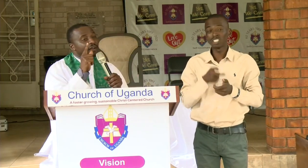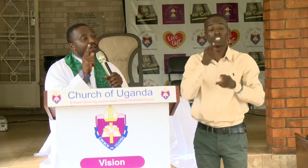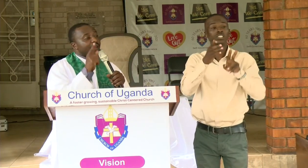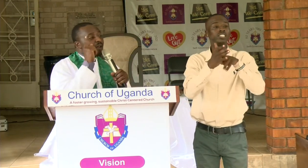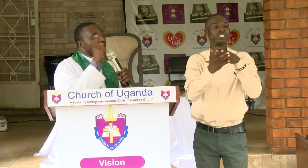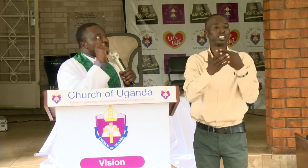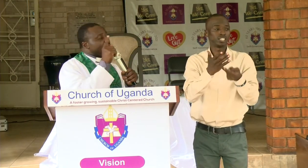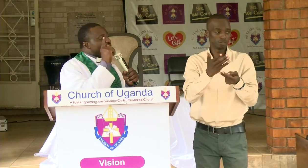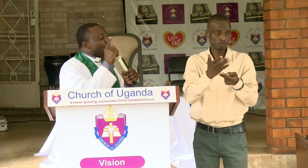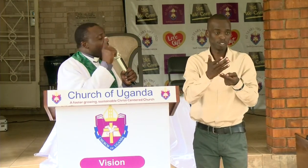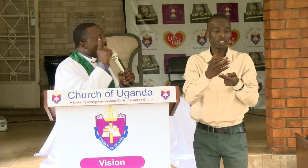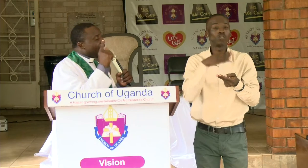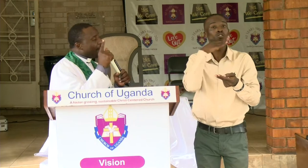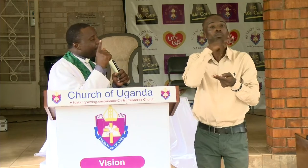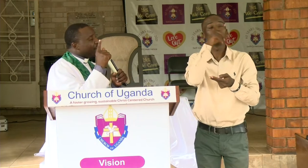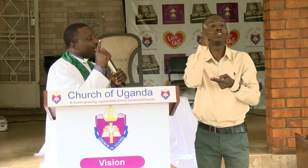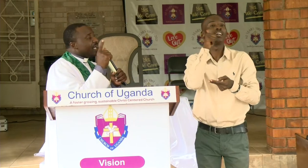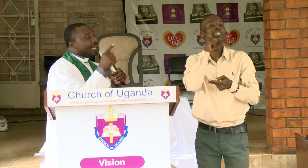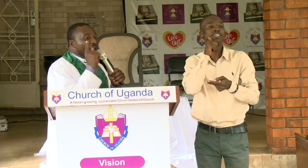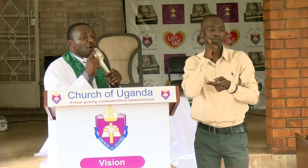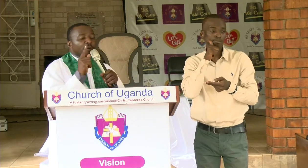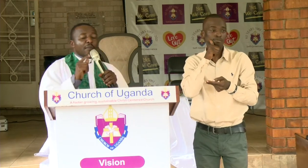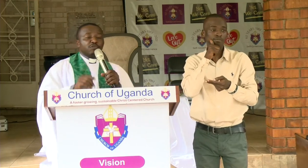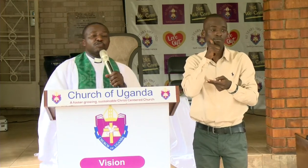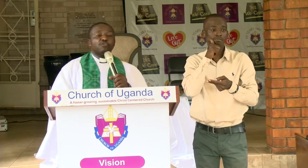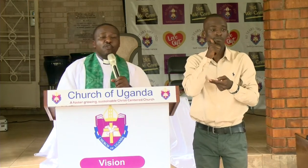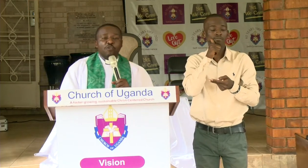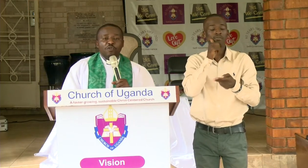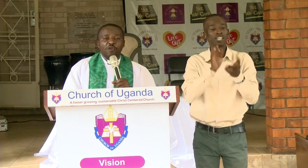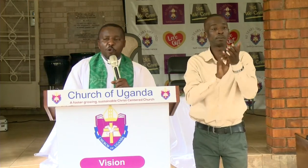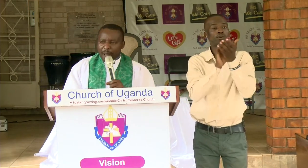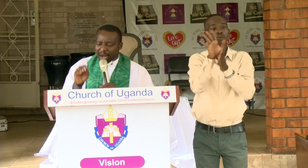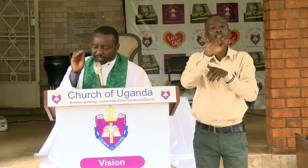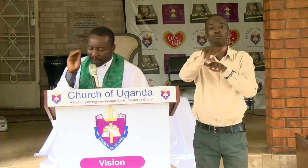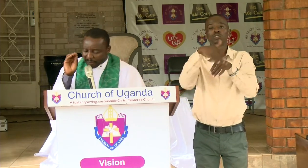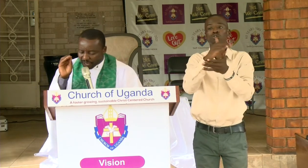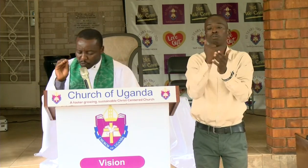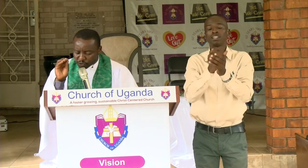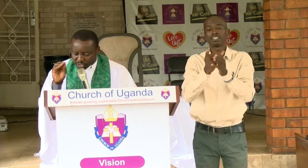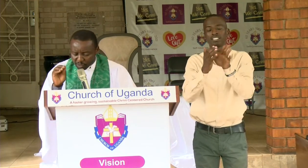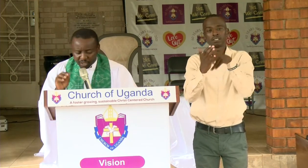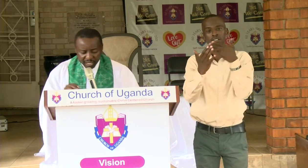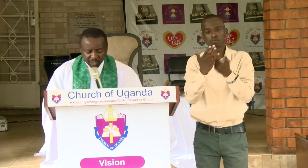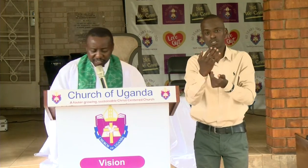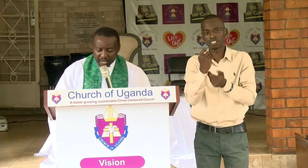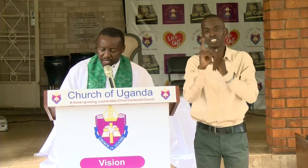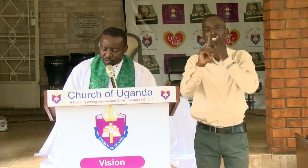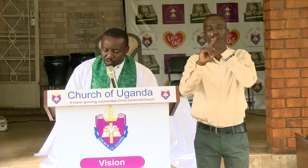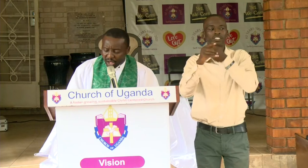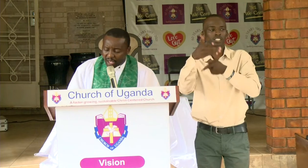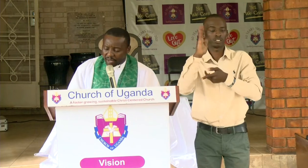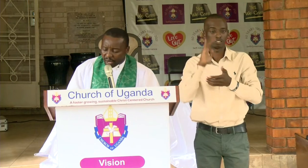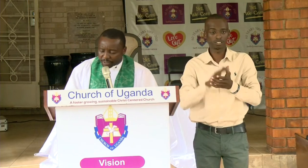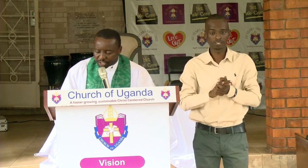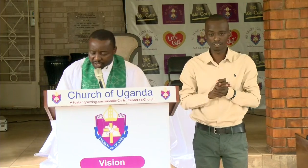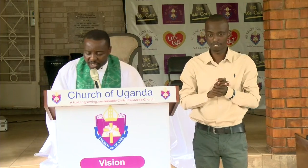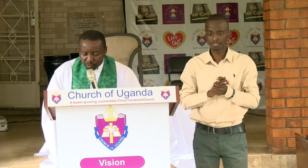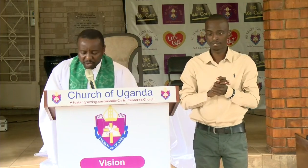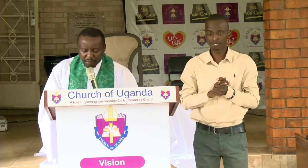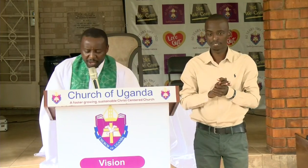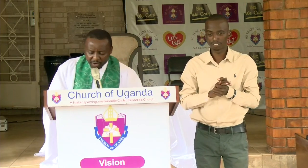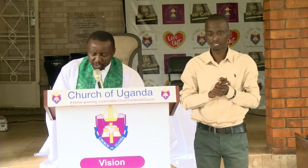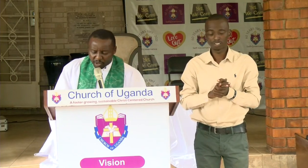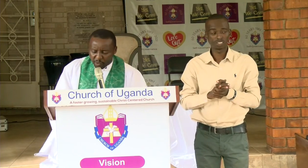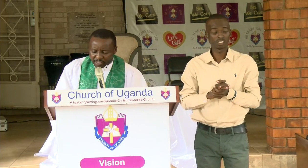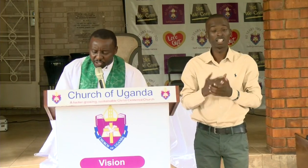kyekyalema omusajja oli Adamu n'agobebwa mu lusuku. Kubanga tebabeera okusinzira ku kigendererwa kya Katonda nga bwe kiri.